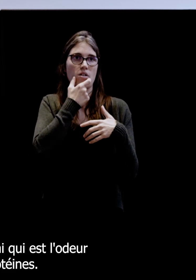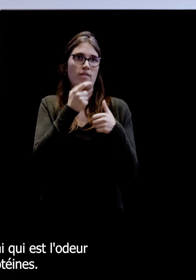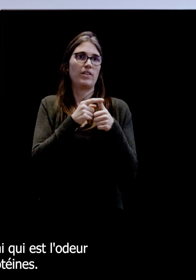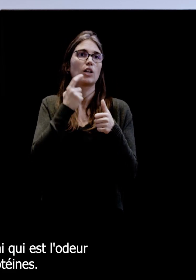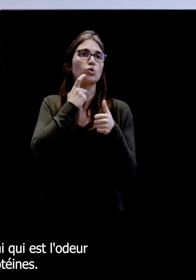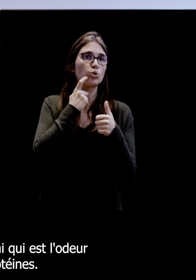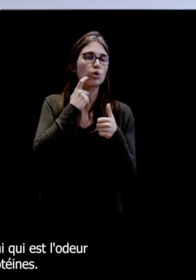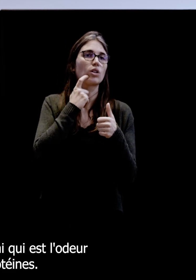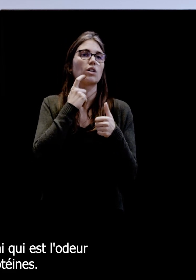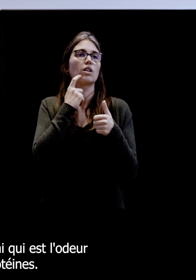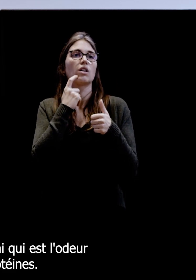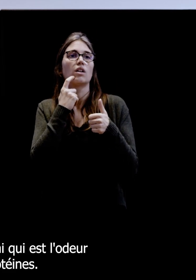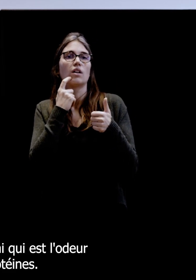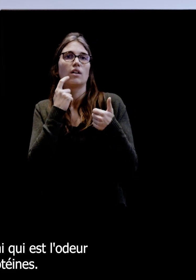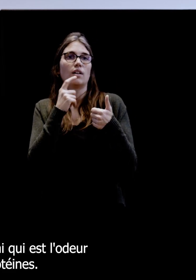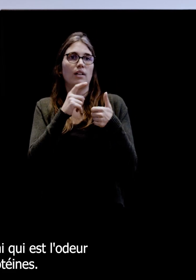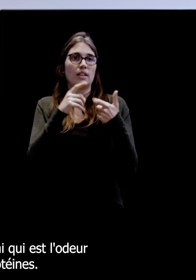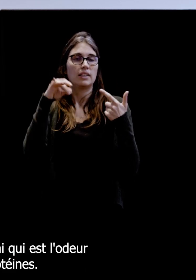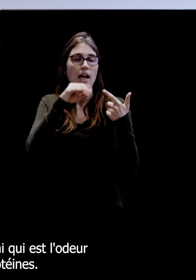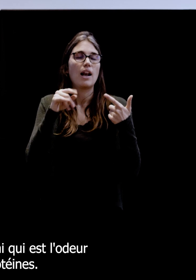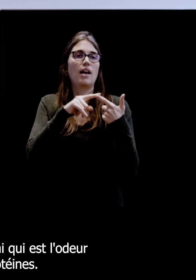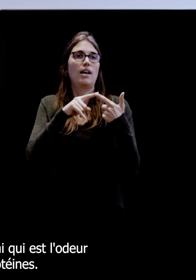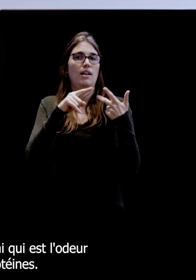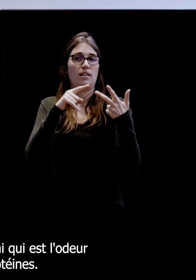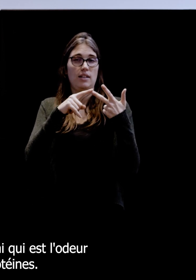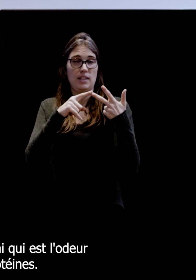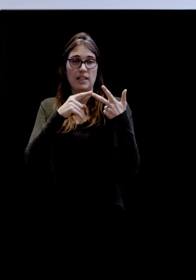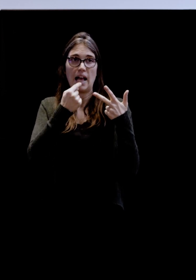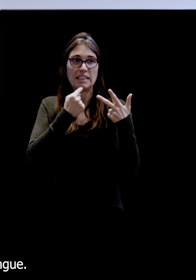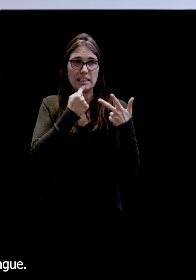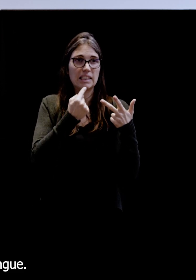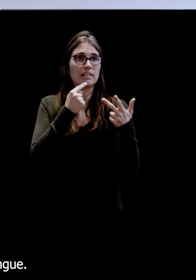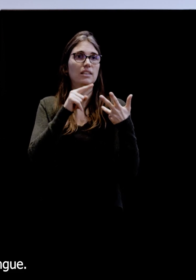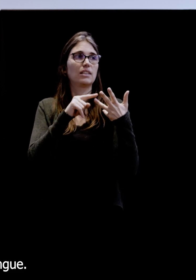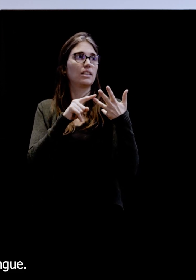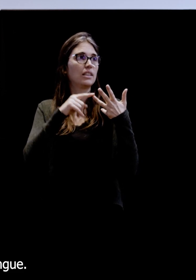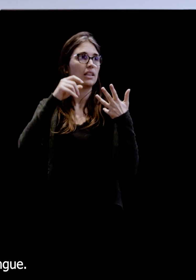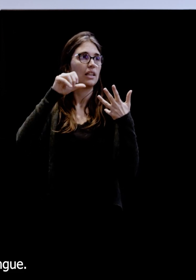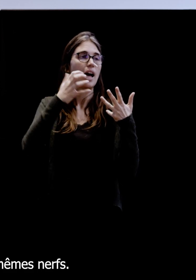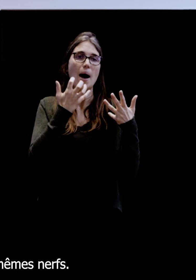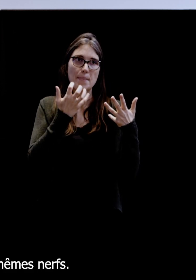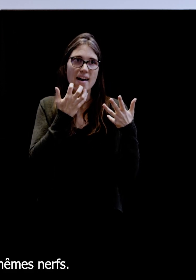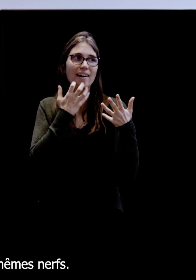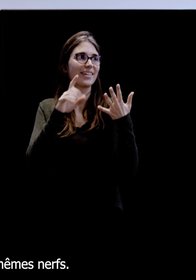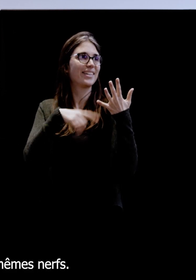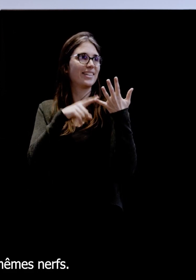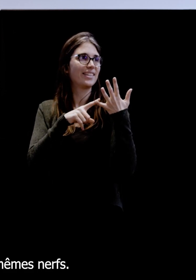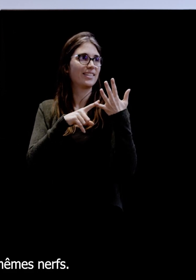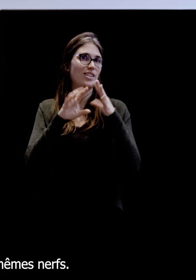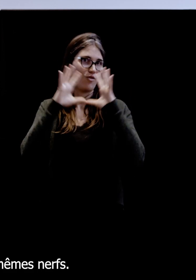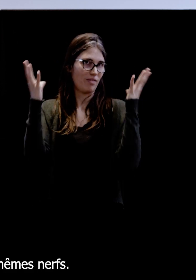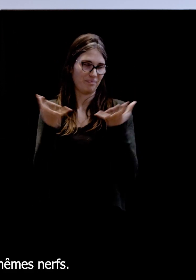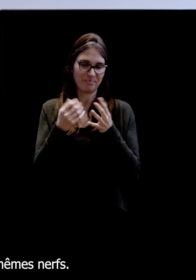salé, acide, amer, umami, qui est l'odeur de soja, l'odeur de protéines. Et ça, c'est sur la langue. Et ça, c'est pas